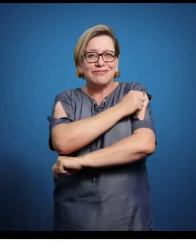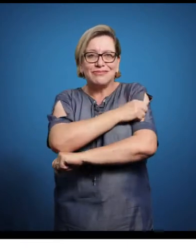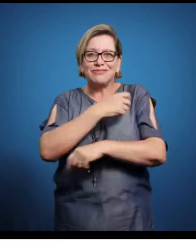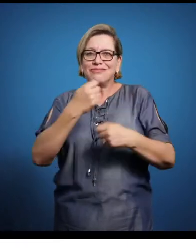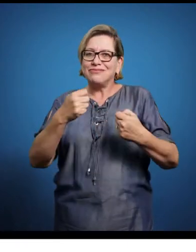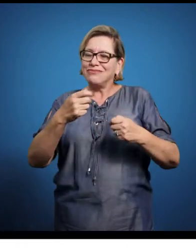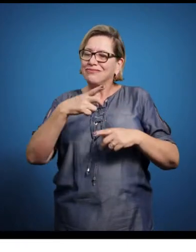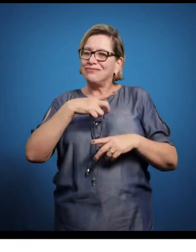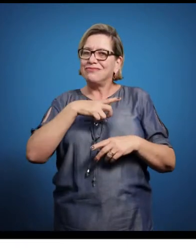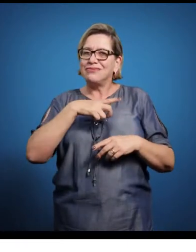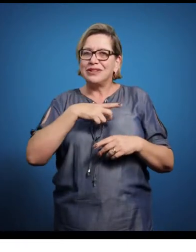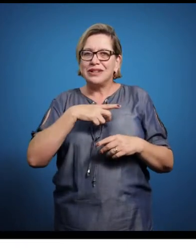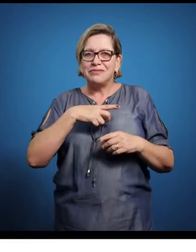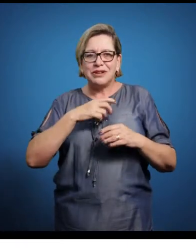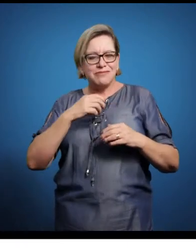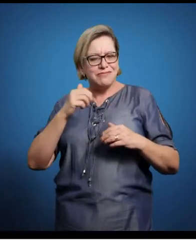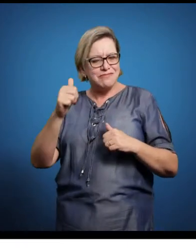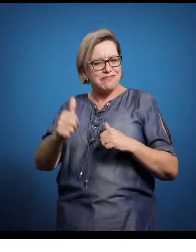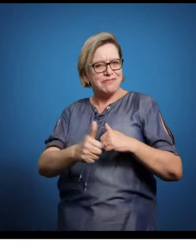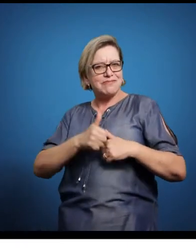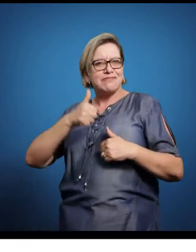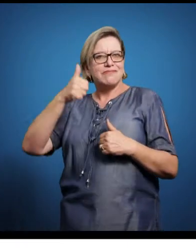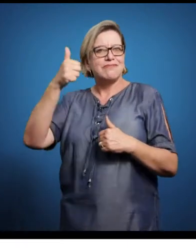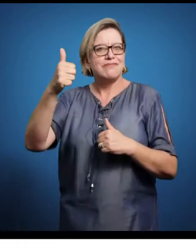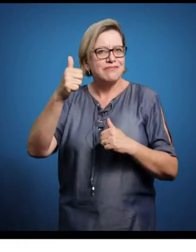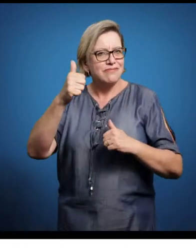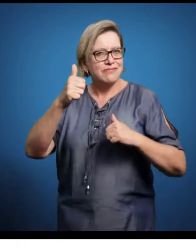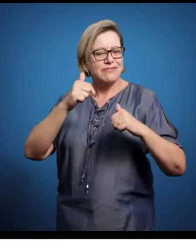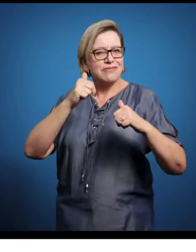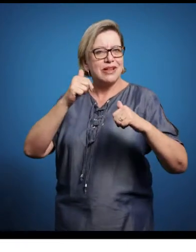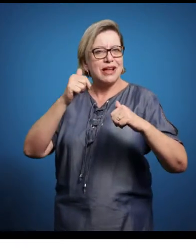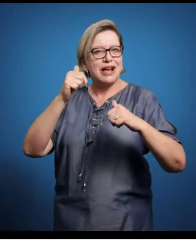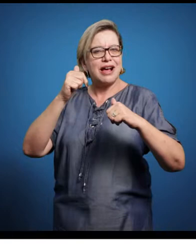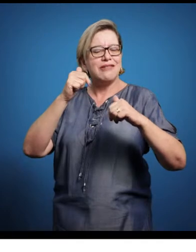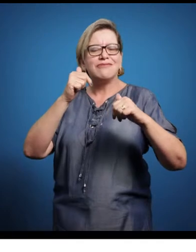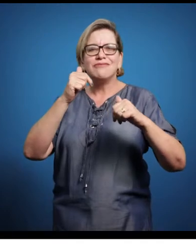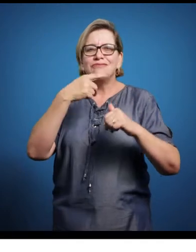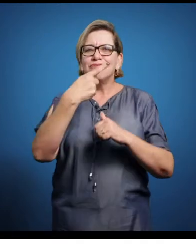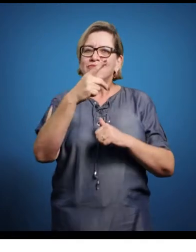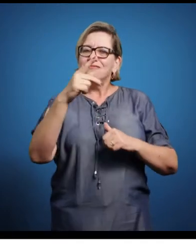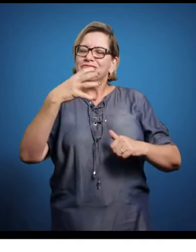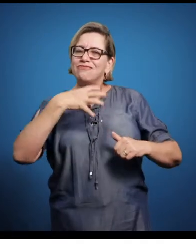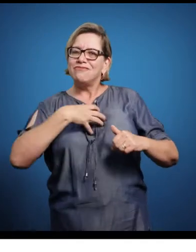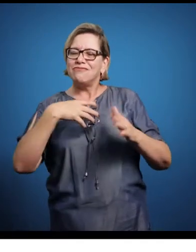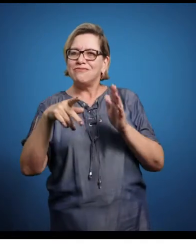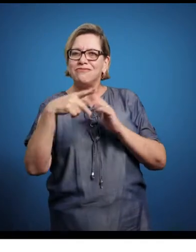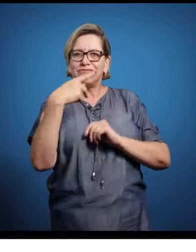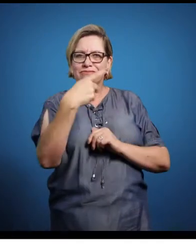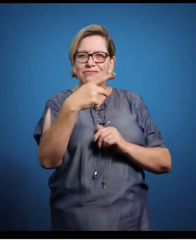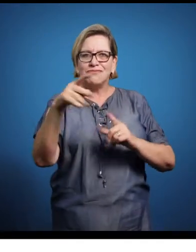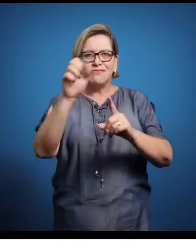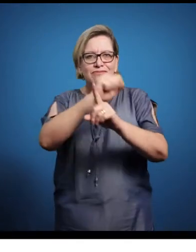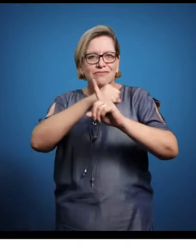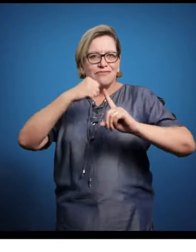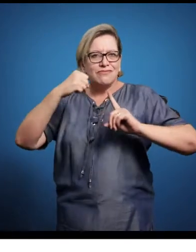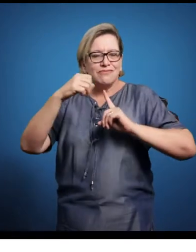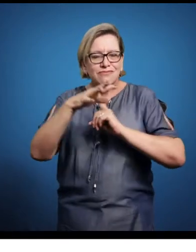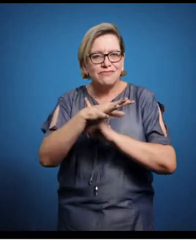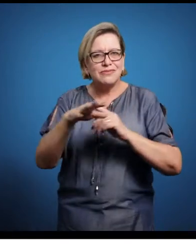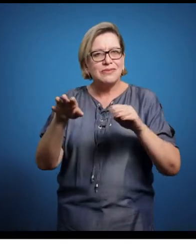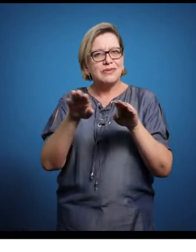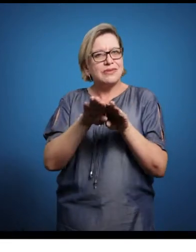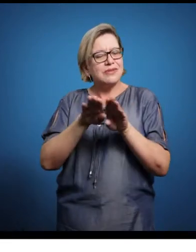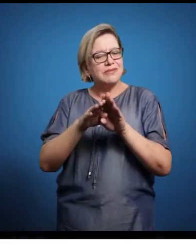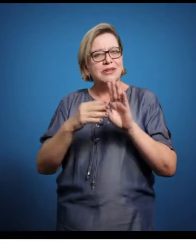deve ter para melhorar o seu desempenho na sociedade inclusive na possibilidade de propor